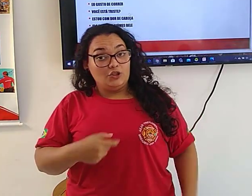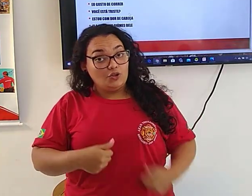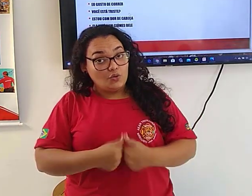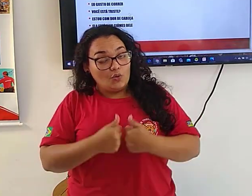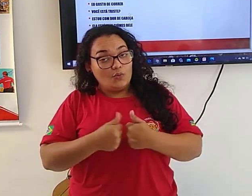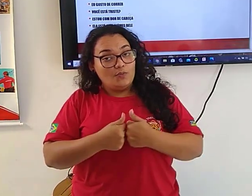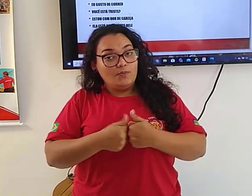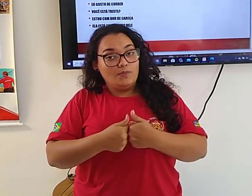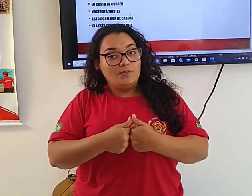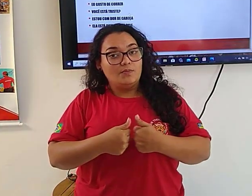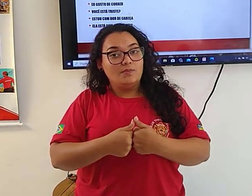Estou,